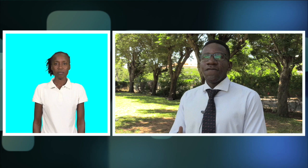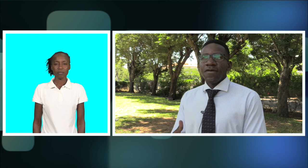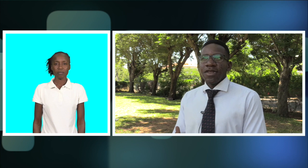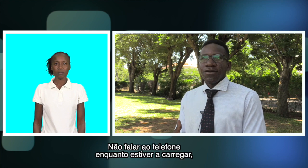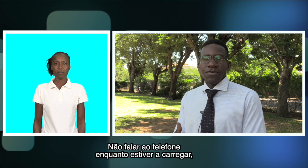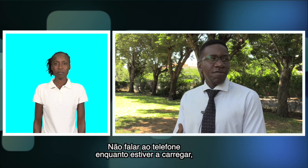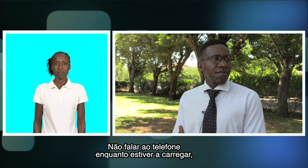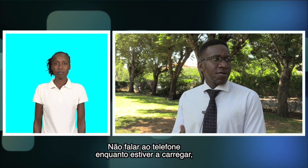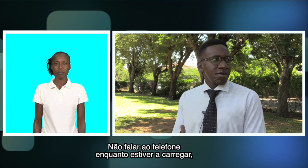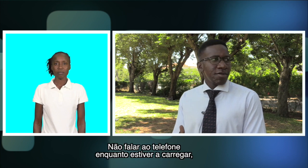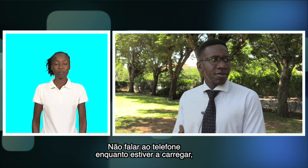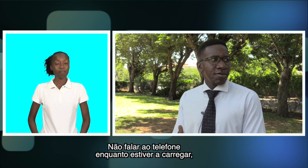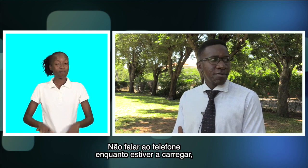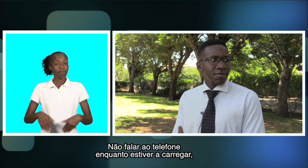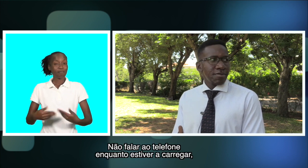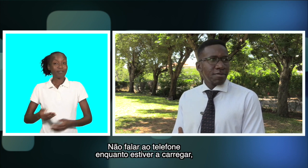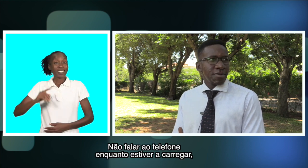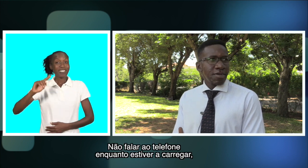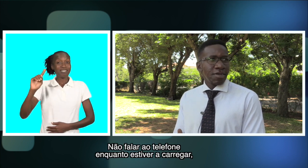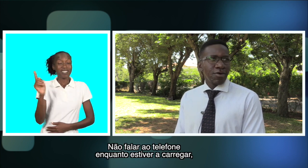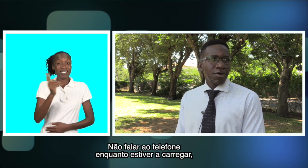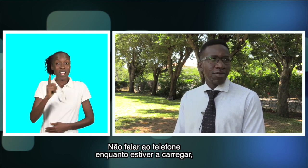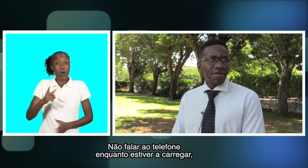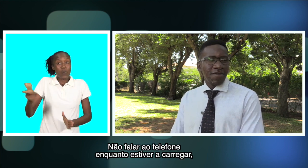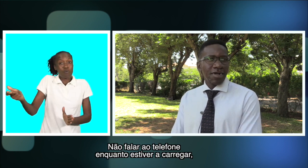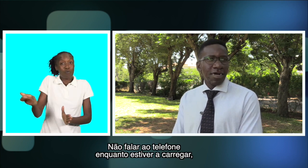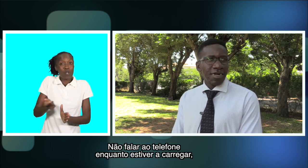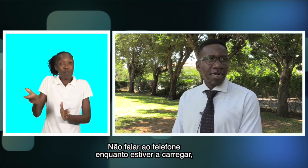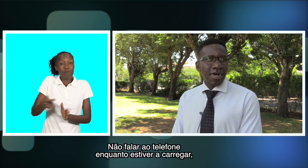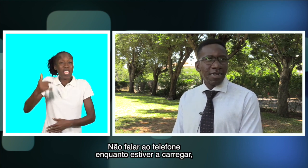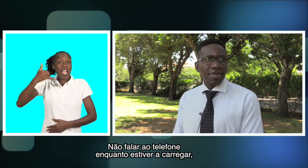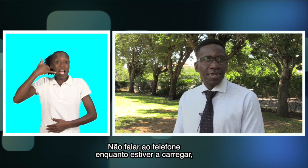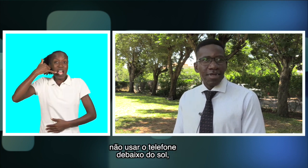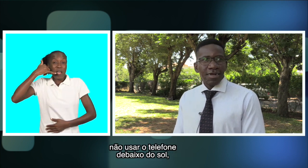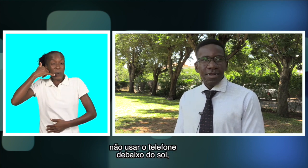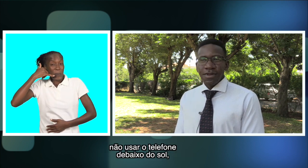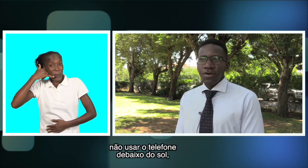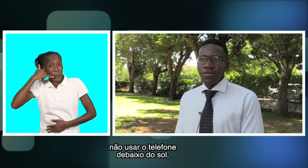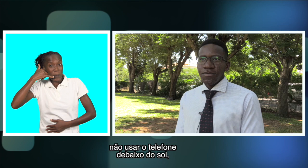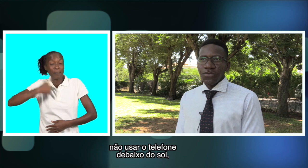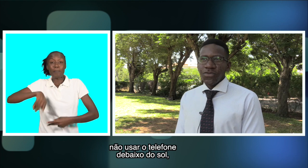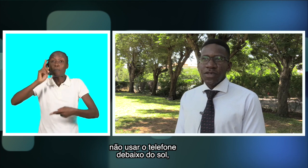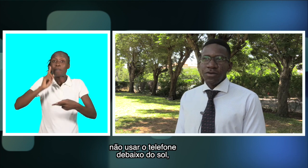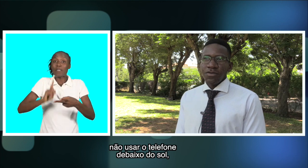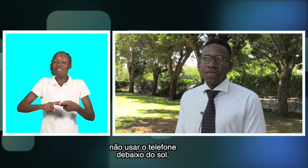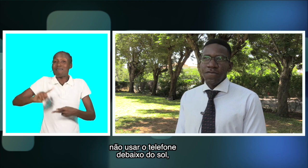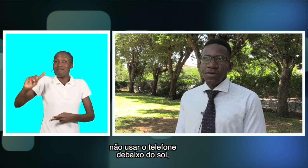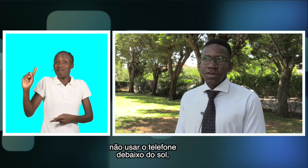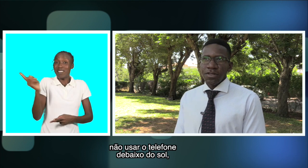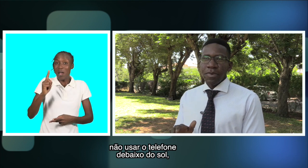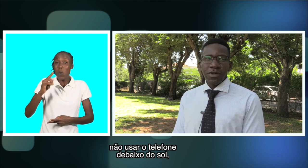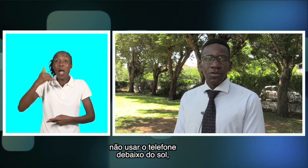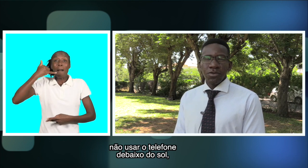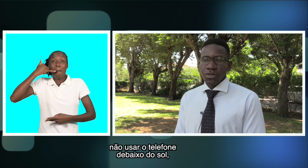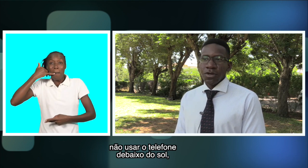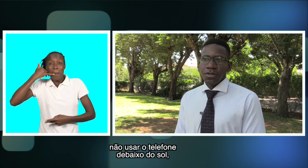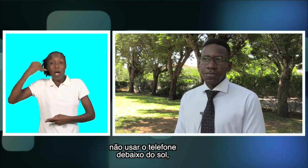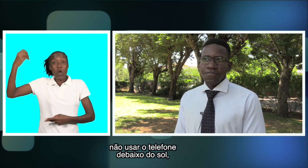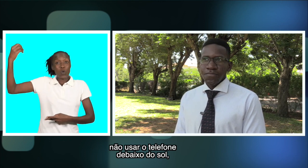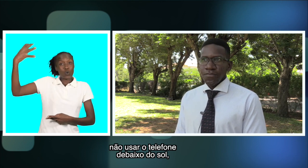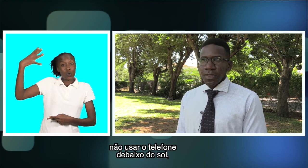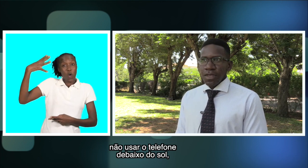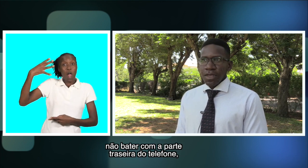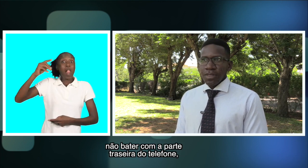Não falar o telefone enquanto estiver a carregar, não usar o telefone debaixo do